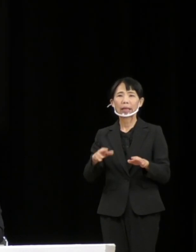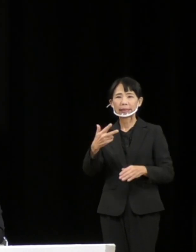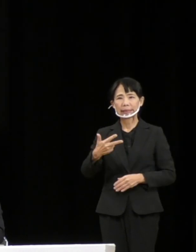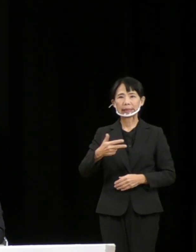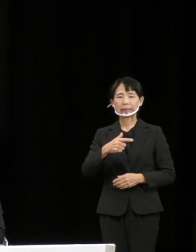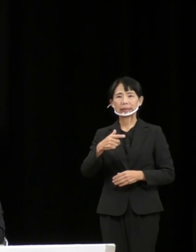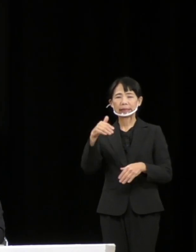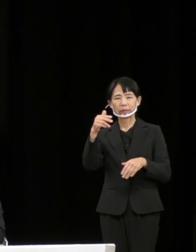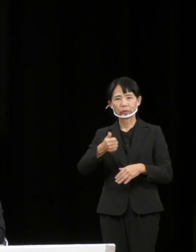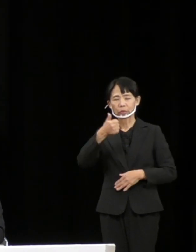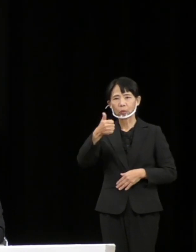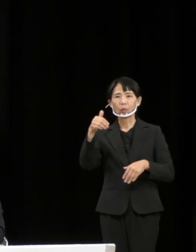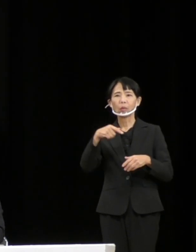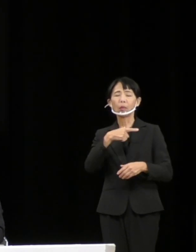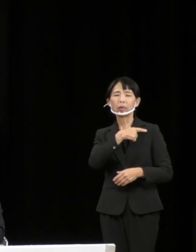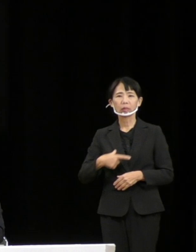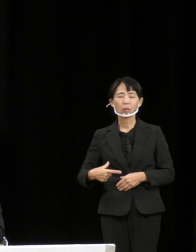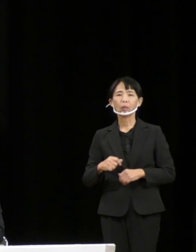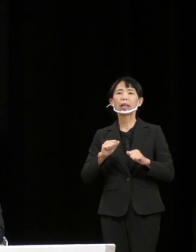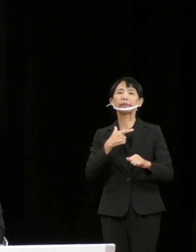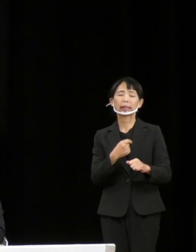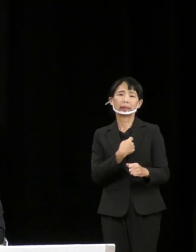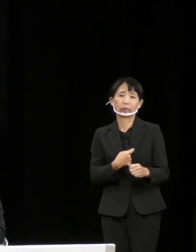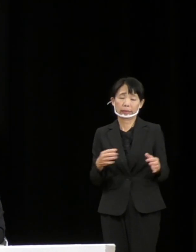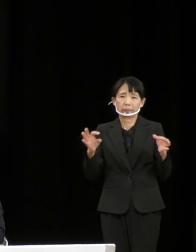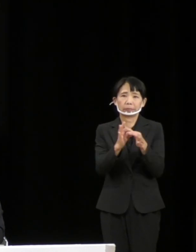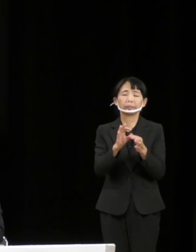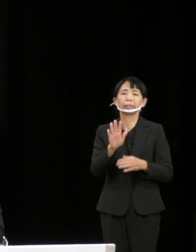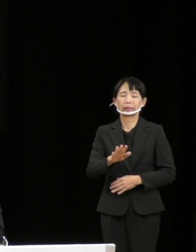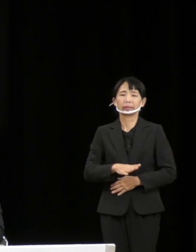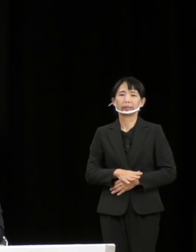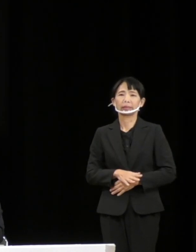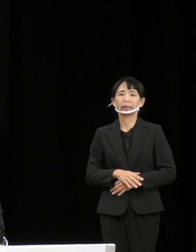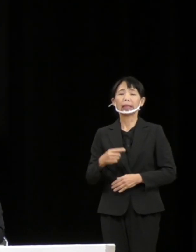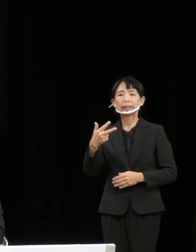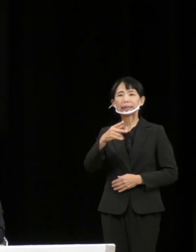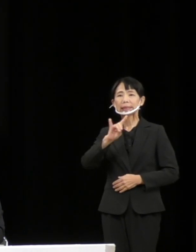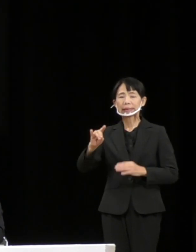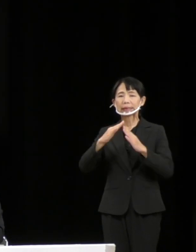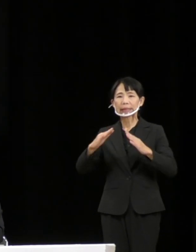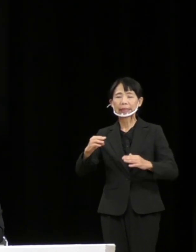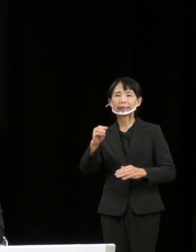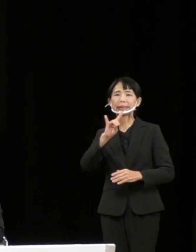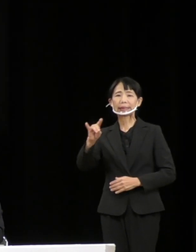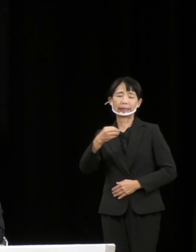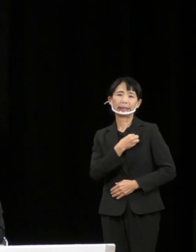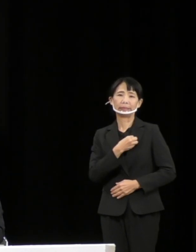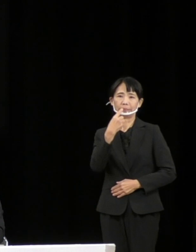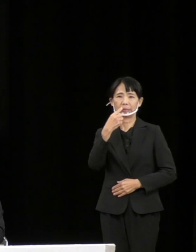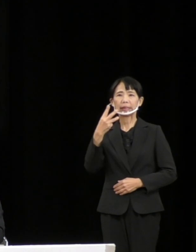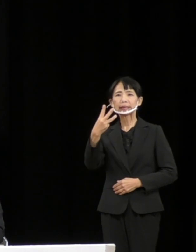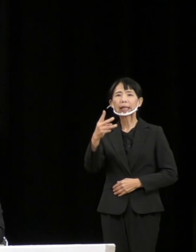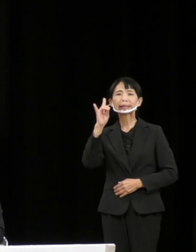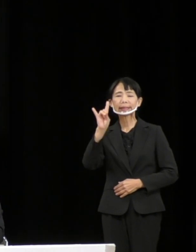ありますこれらの活動や州議会議員3期の活動を通して私学四割等でありながら